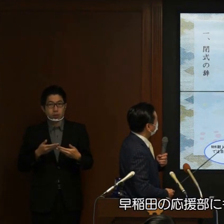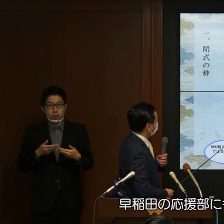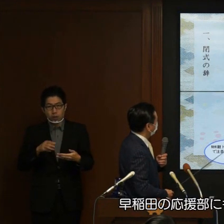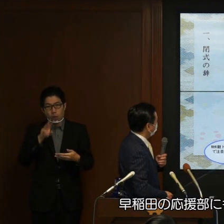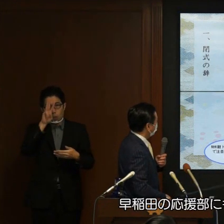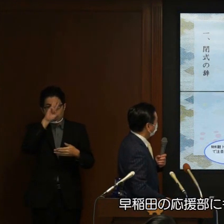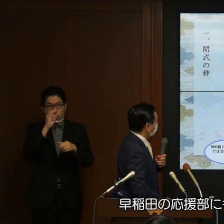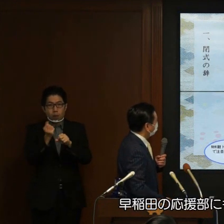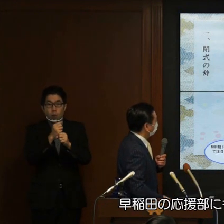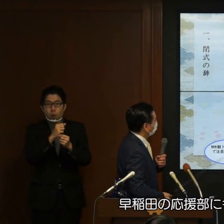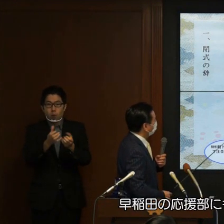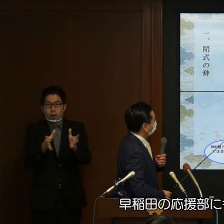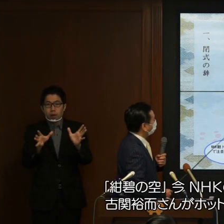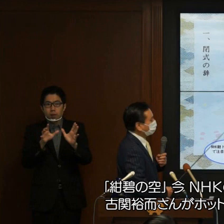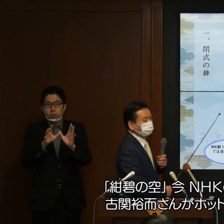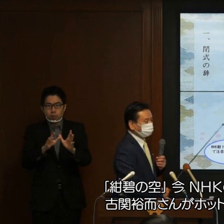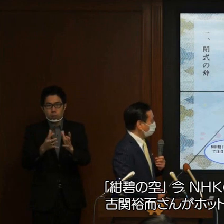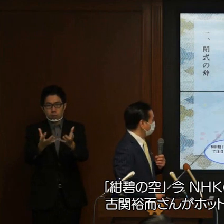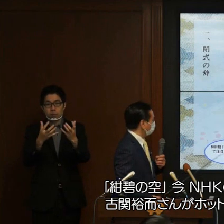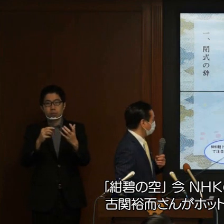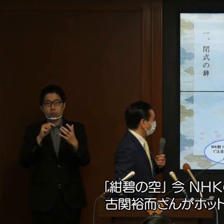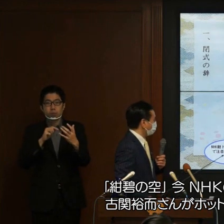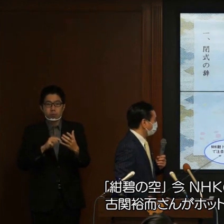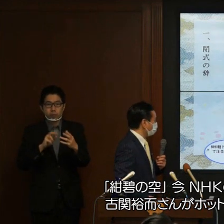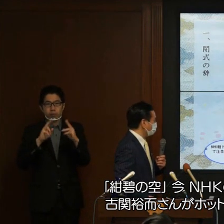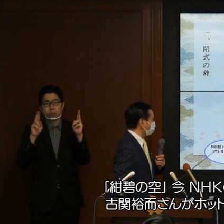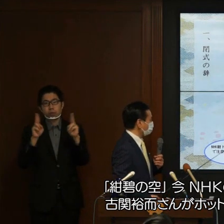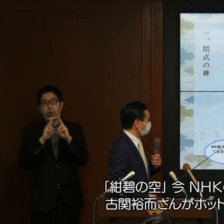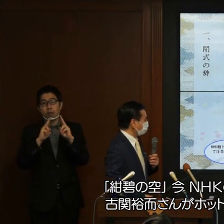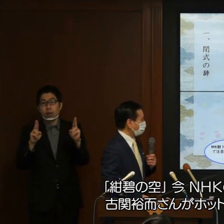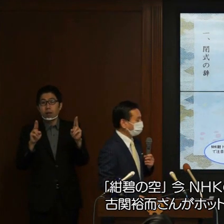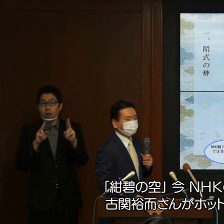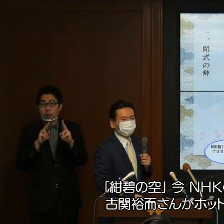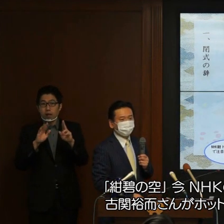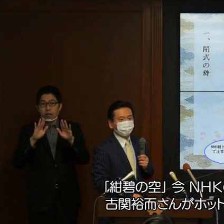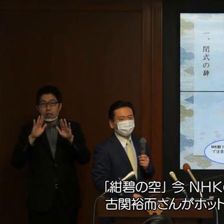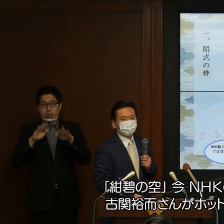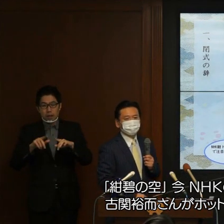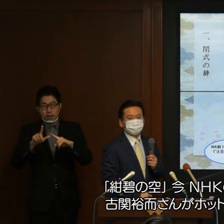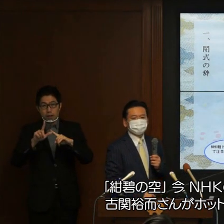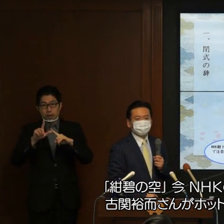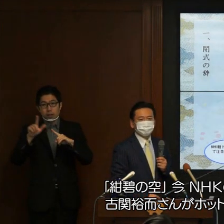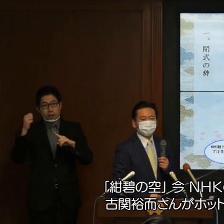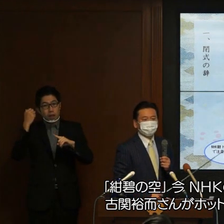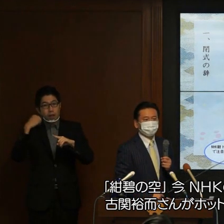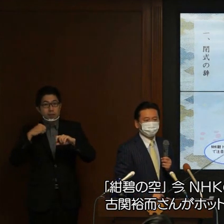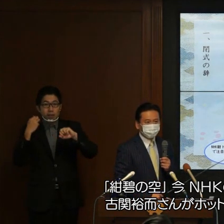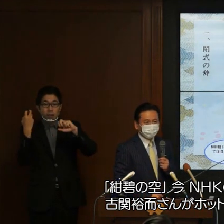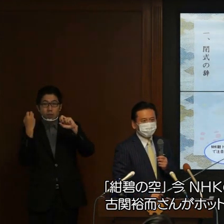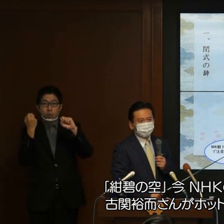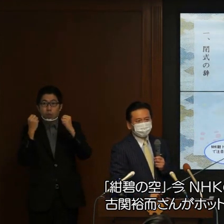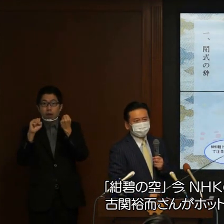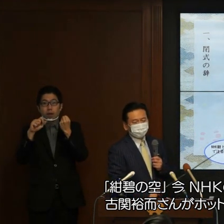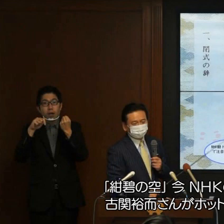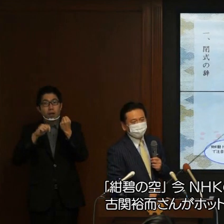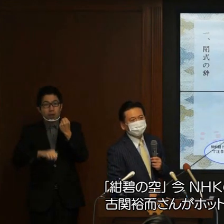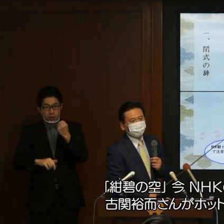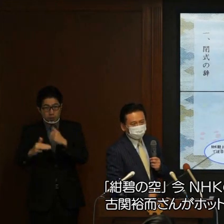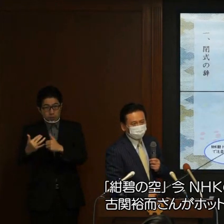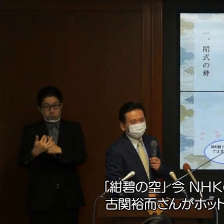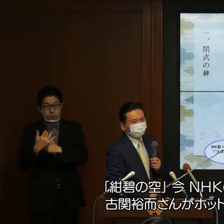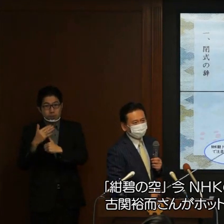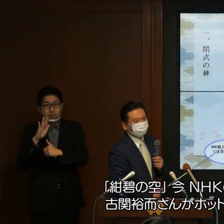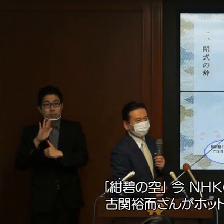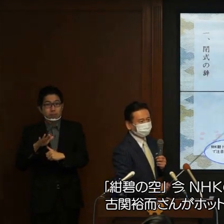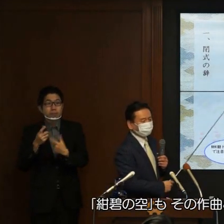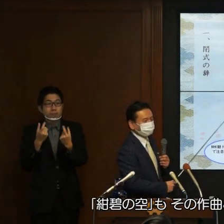ていただいて、コンビニの空、今 NHK の朝ドラエールで小関裕太さんのホットですけれ